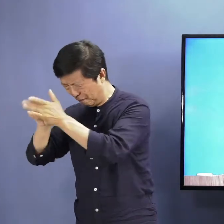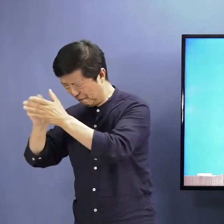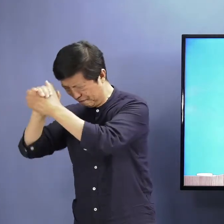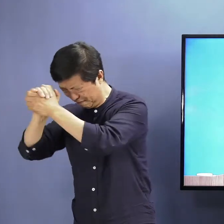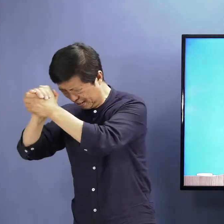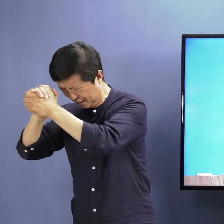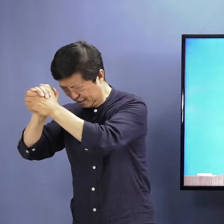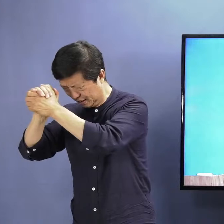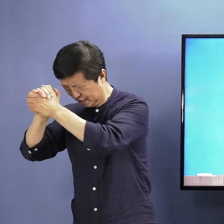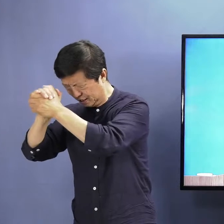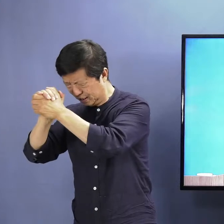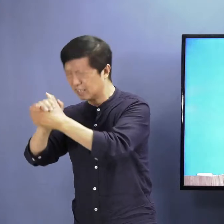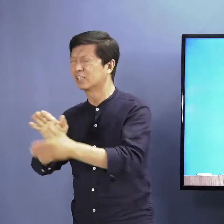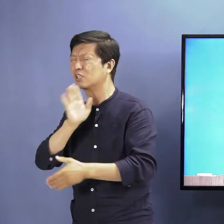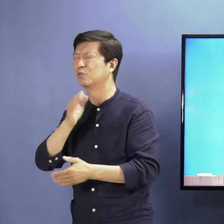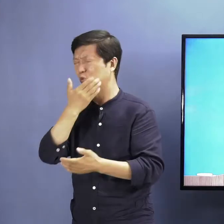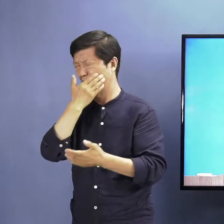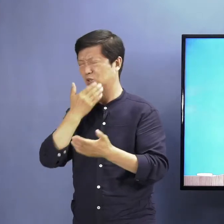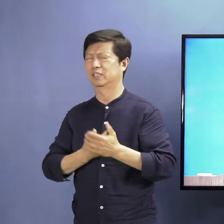정말. 근데 여러분,